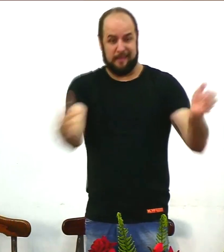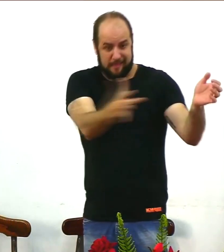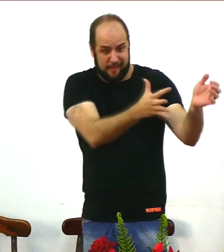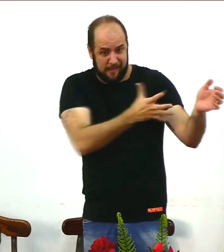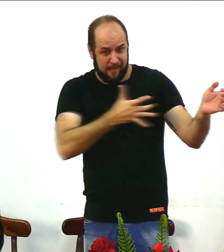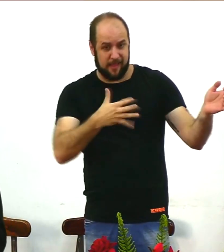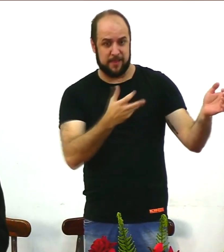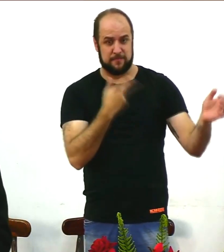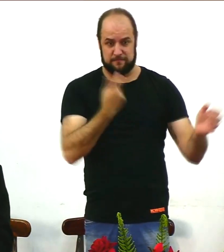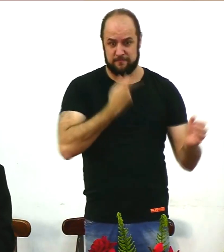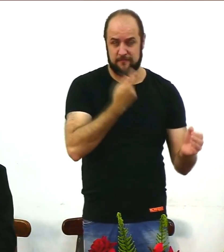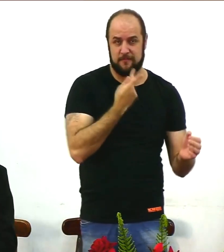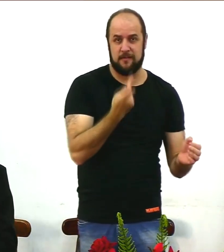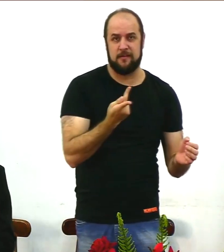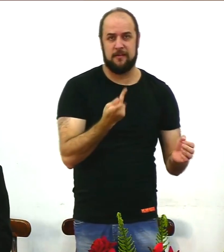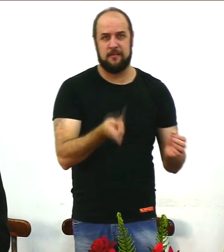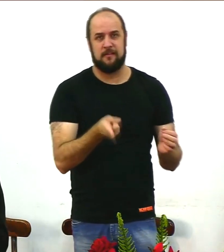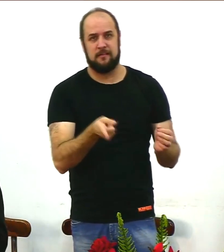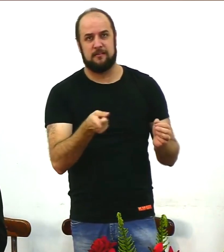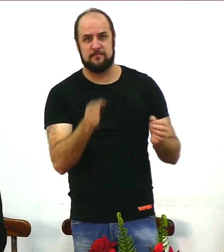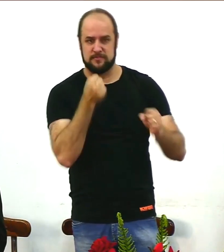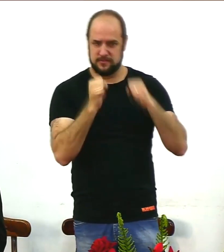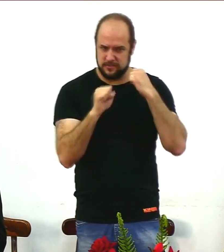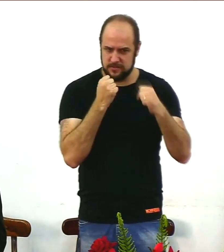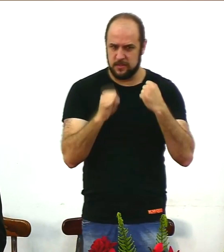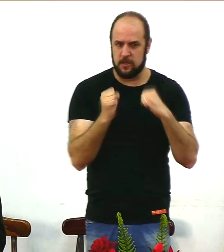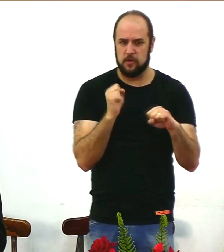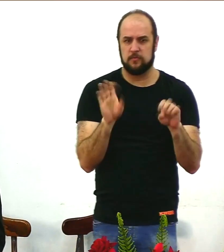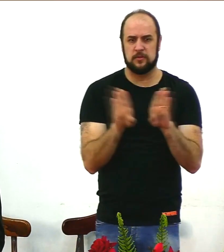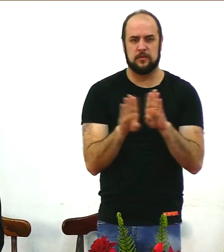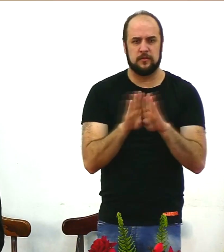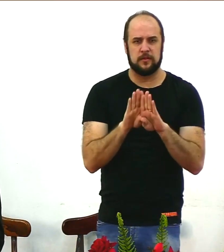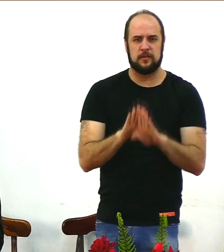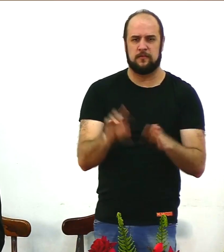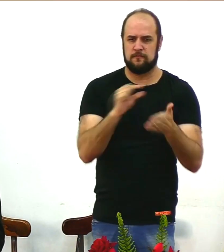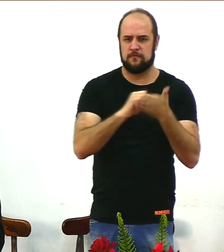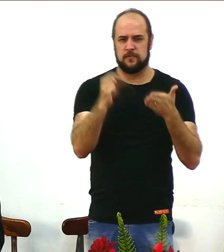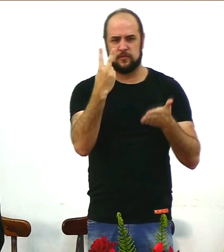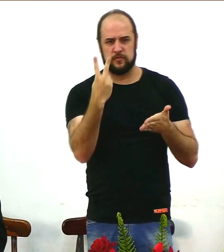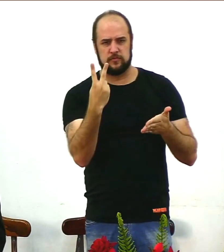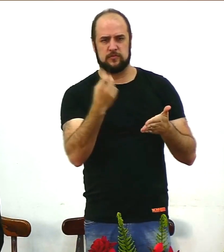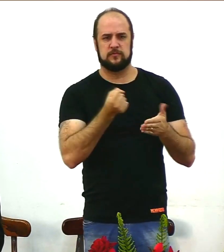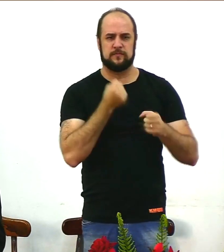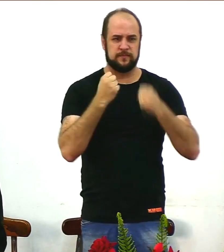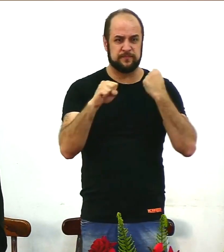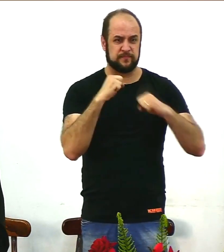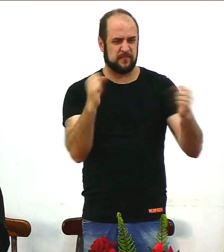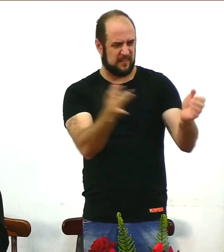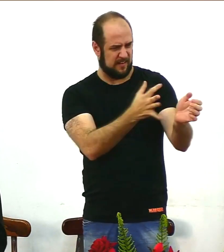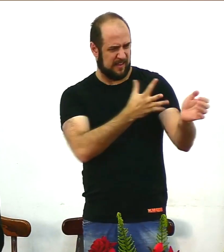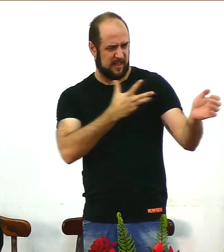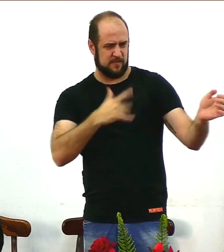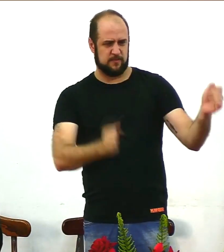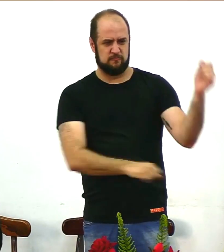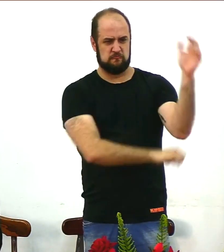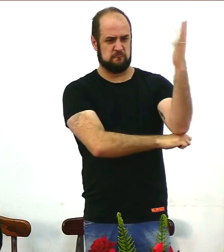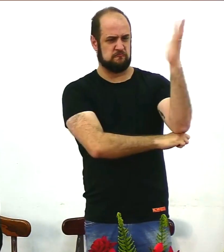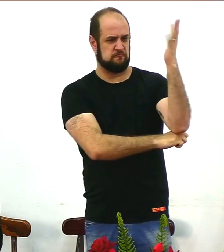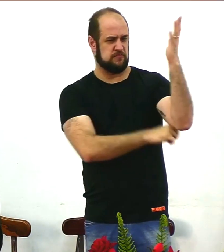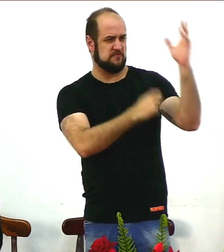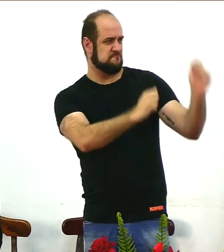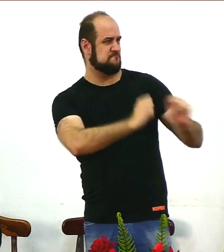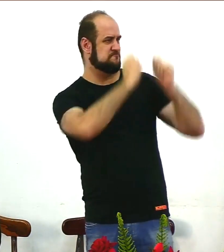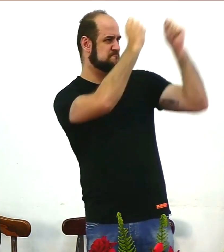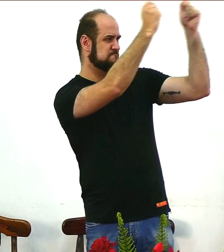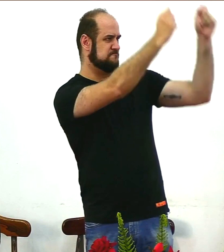Em outro salmo, no Salmo 79, versículo 1, o salmista diz que triste foi o dia em que as nações invadiram